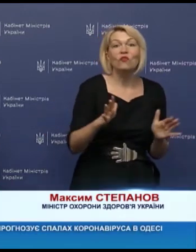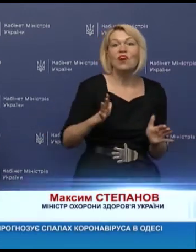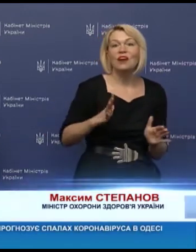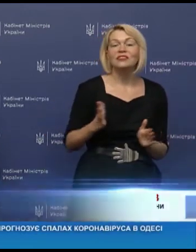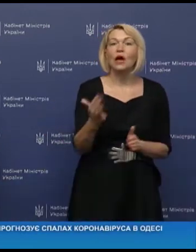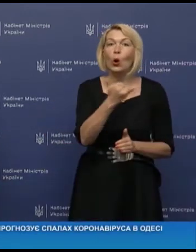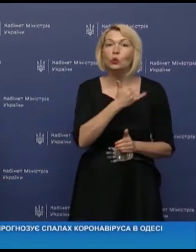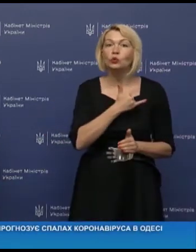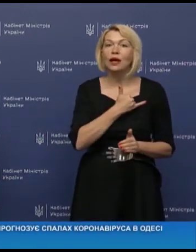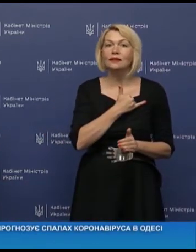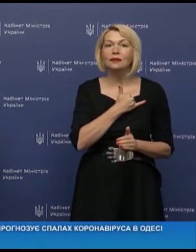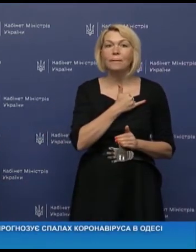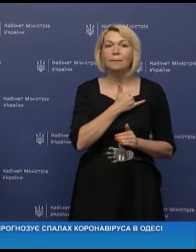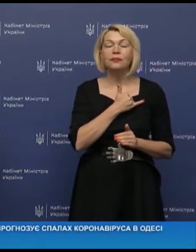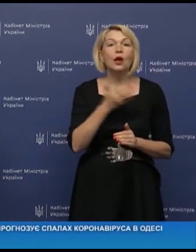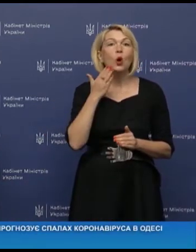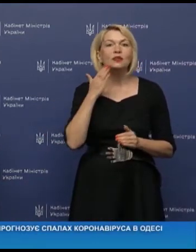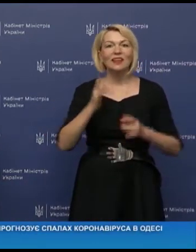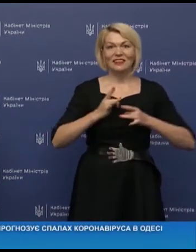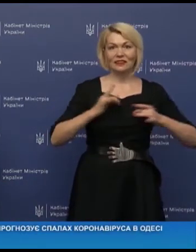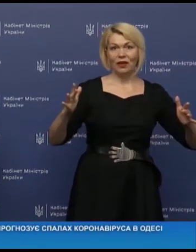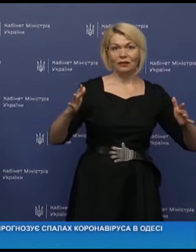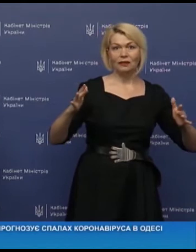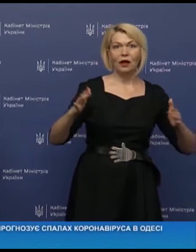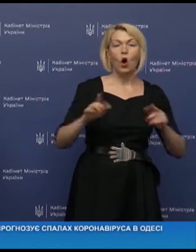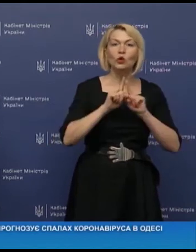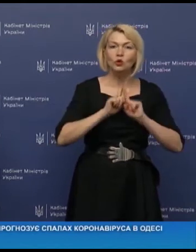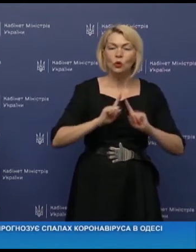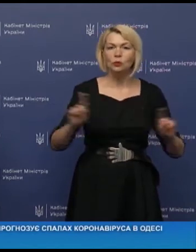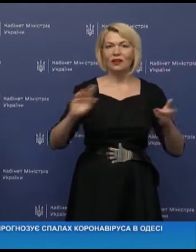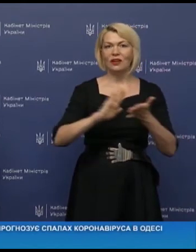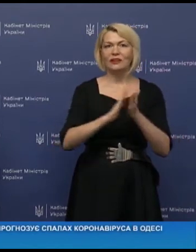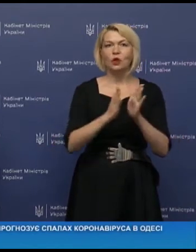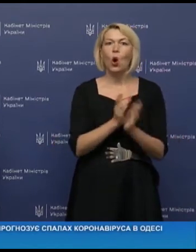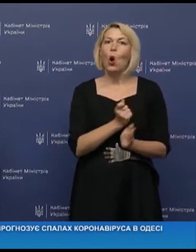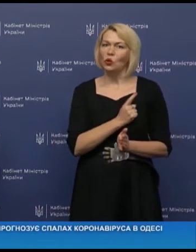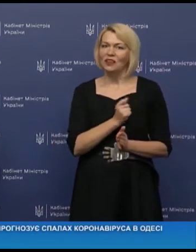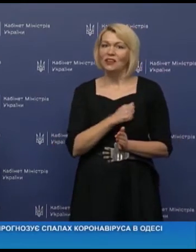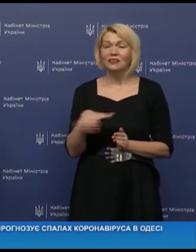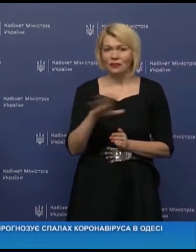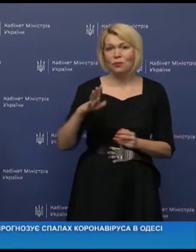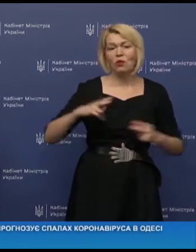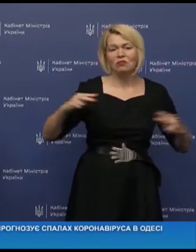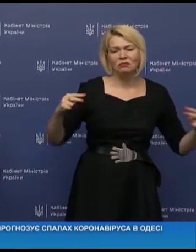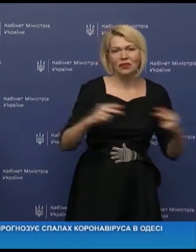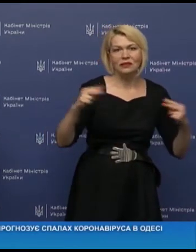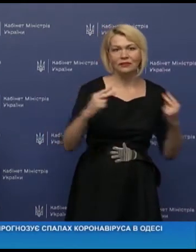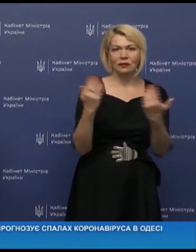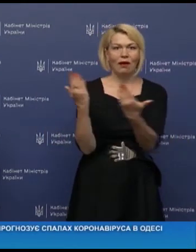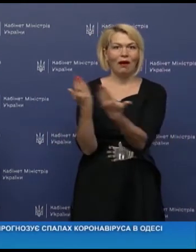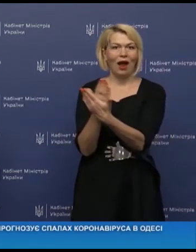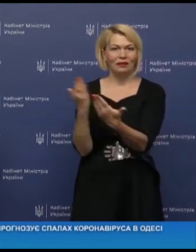відбувається у нас під останніх свят, особлива ситуація в Одесі. Всі ми були свідками тих кадрів